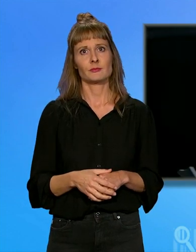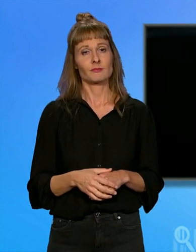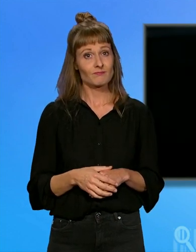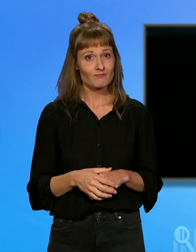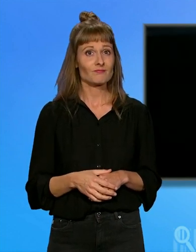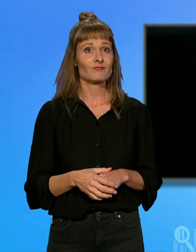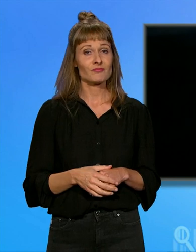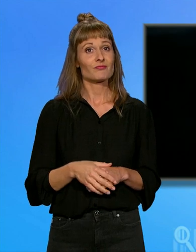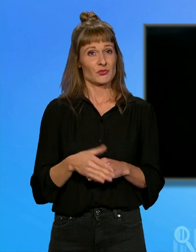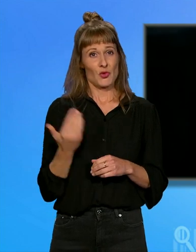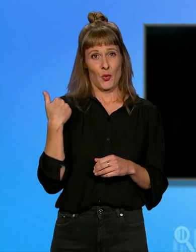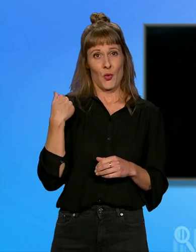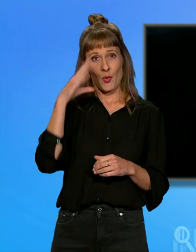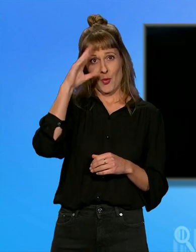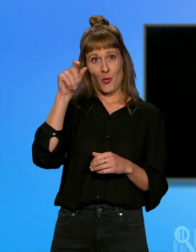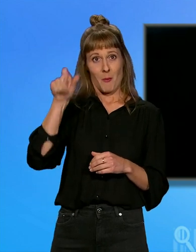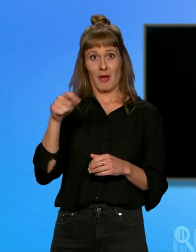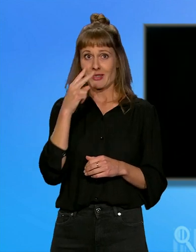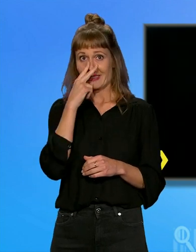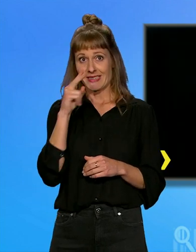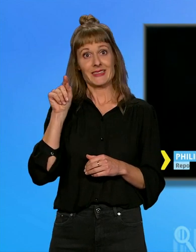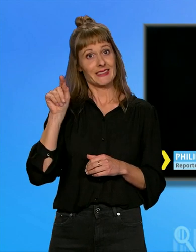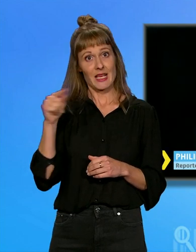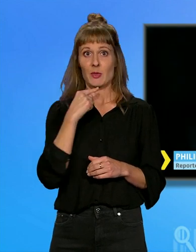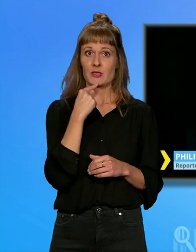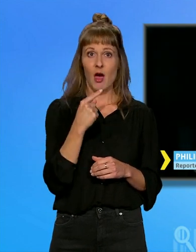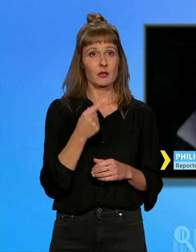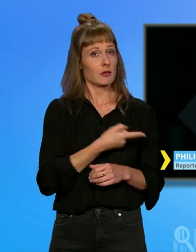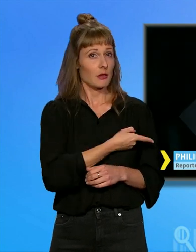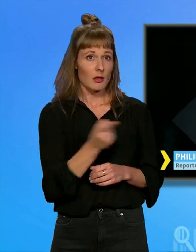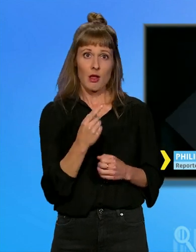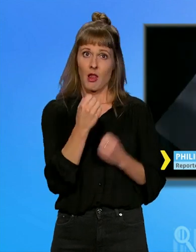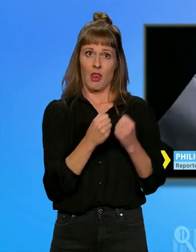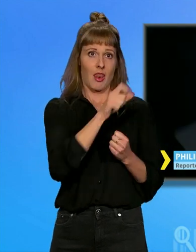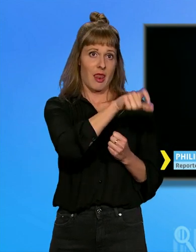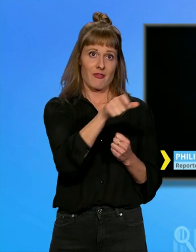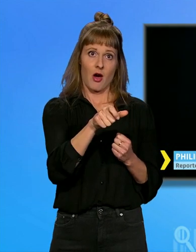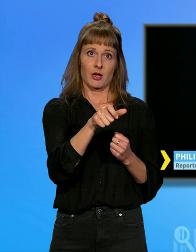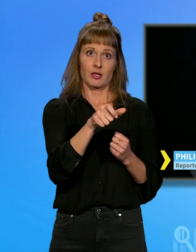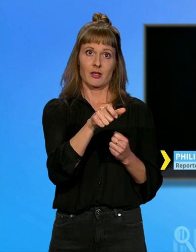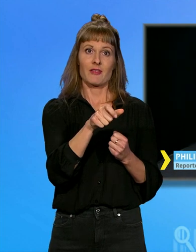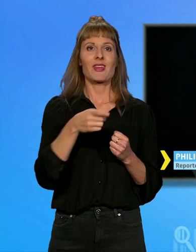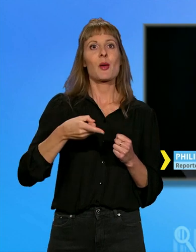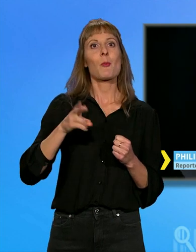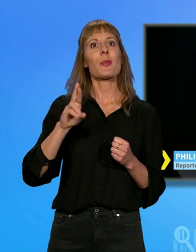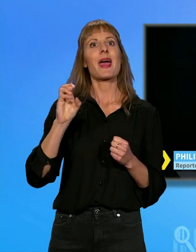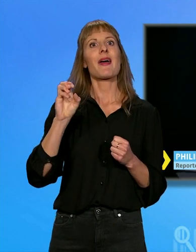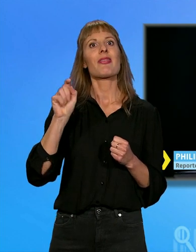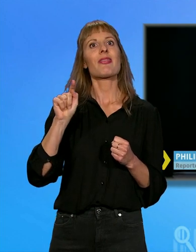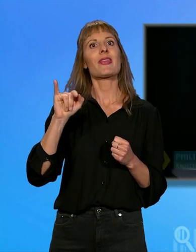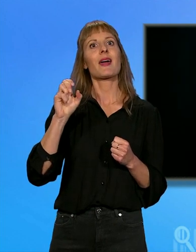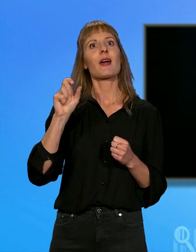Der Insider bestätigt also, dass alle Fahrerinnen und Fahrer von DPD nach dieser Liste, nach dem Predict-System, nach dem